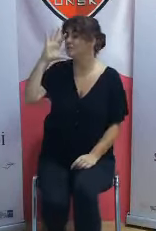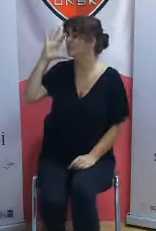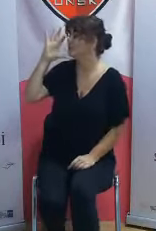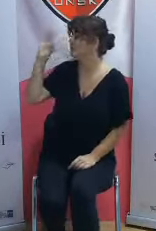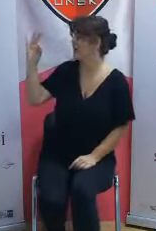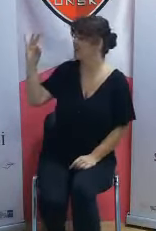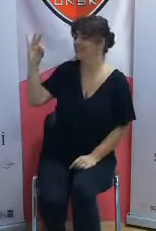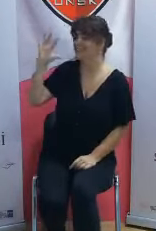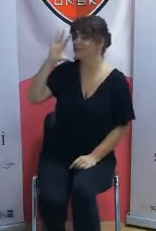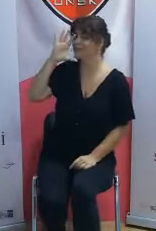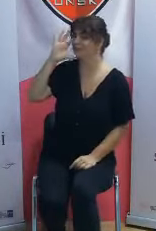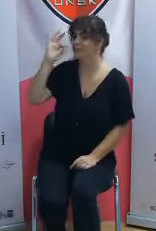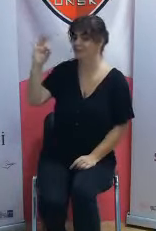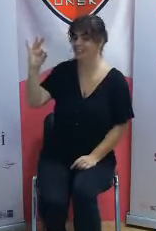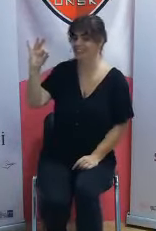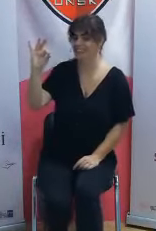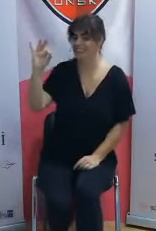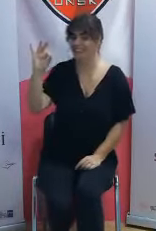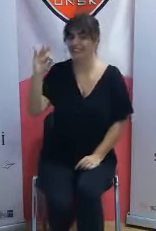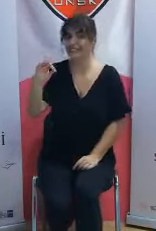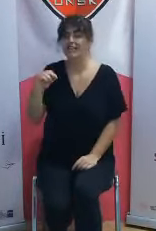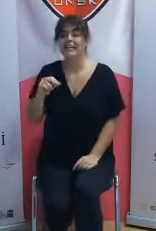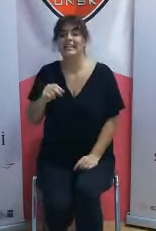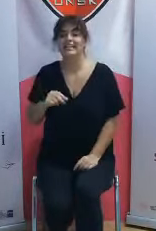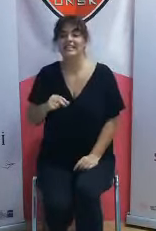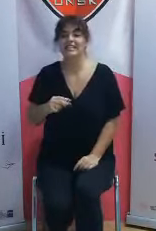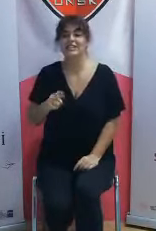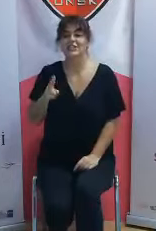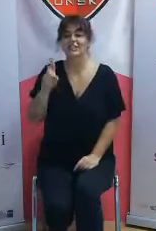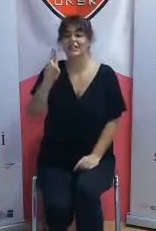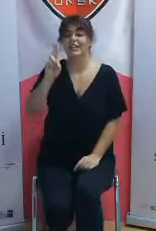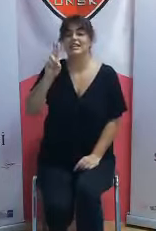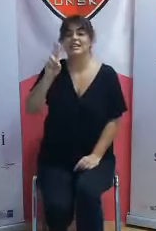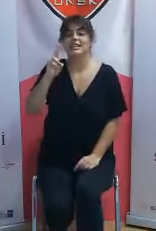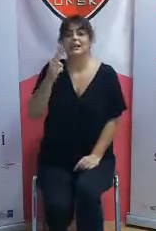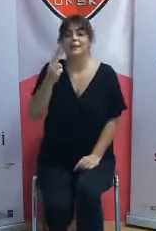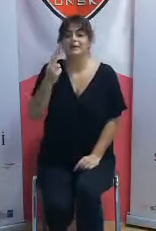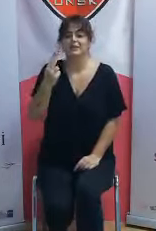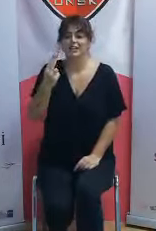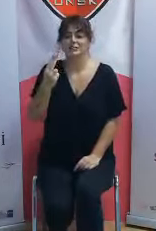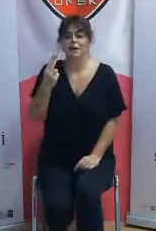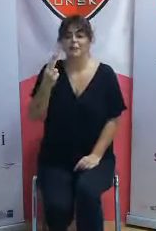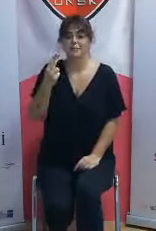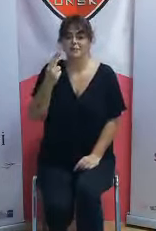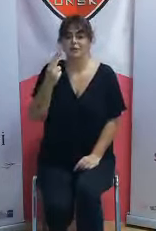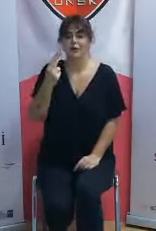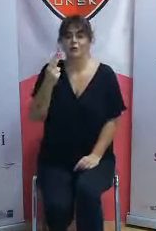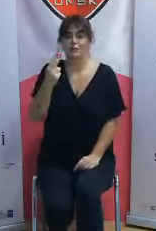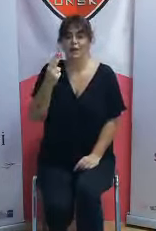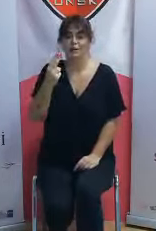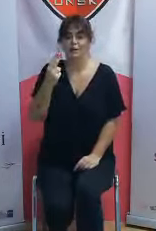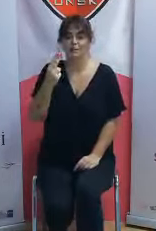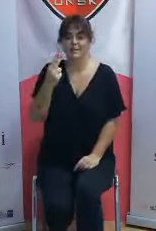Mart. Mart. Nisan için işaret parmağımız ve orta parmağımız